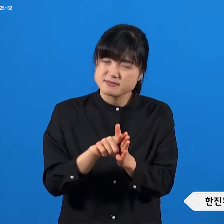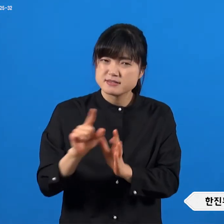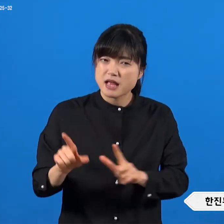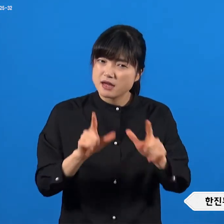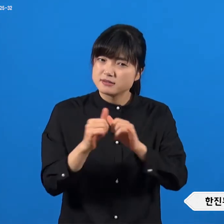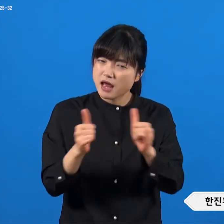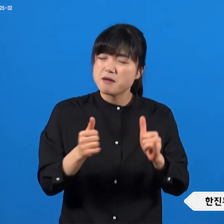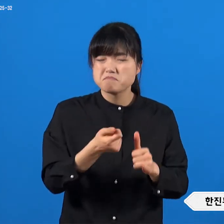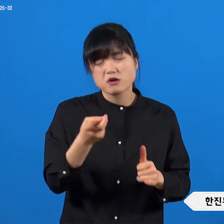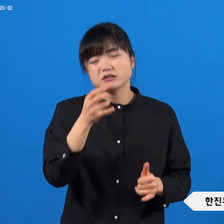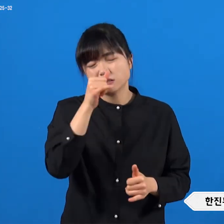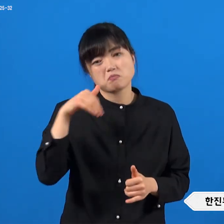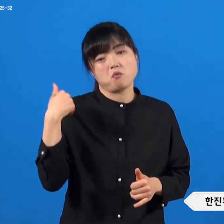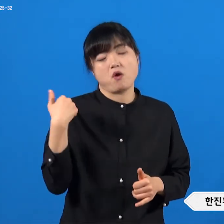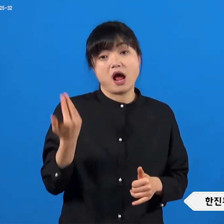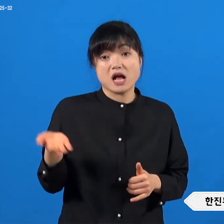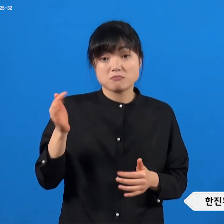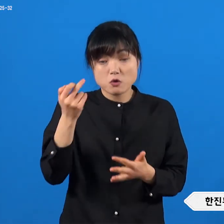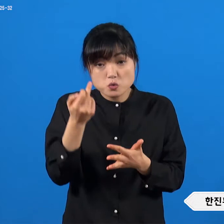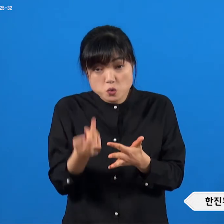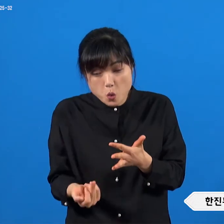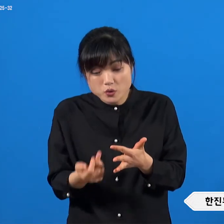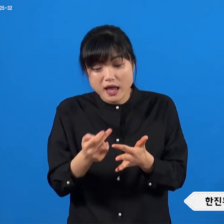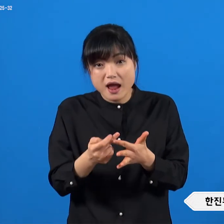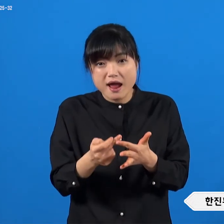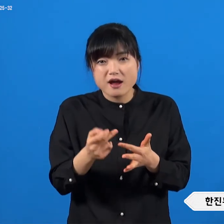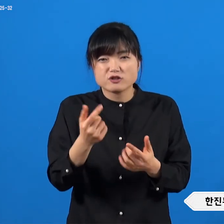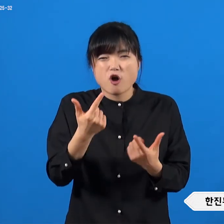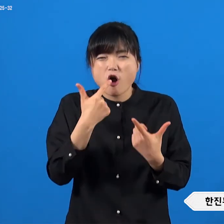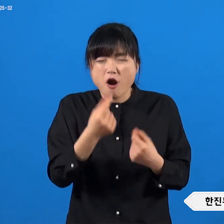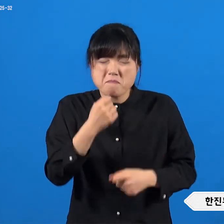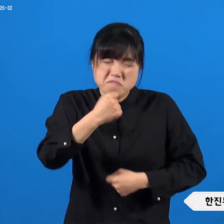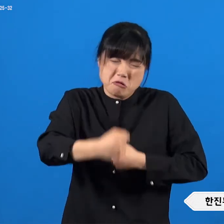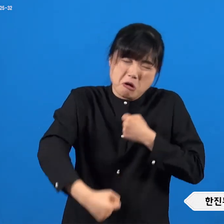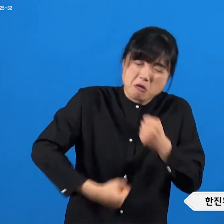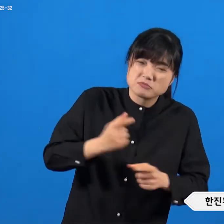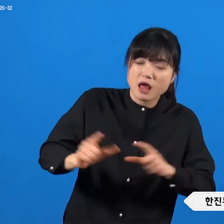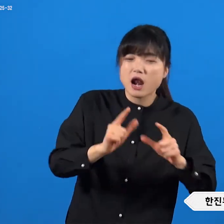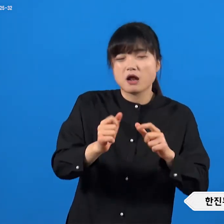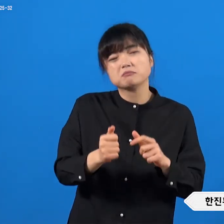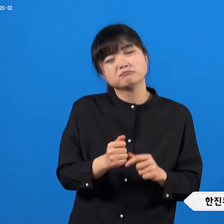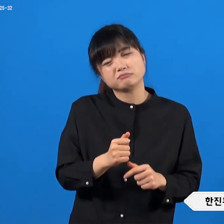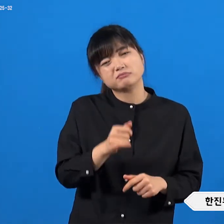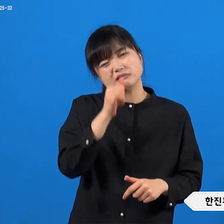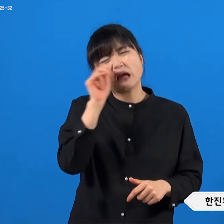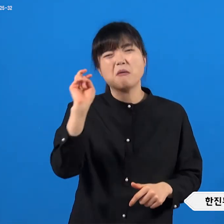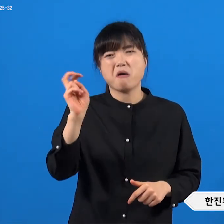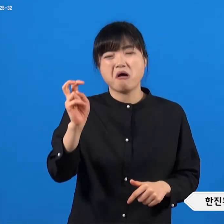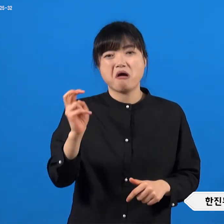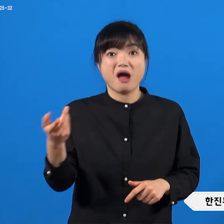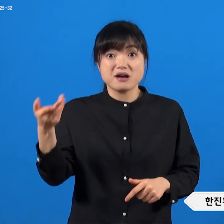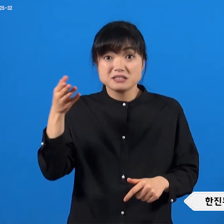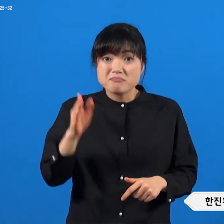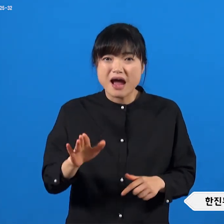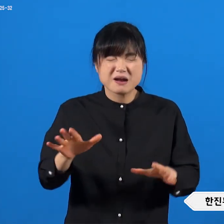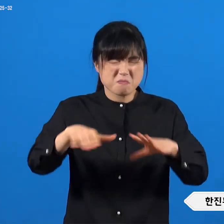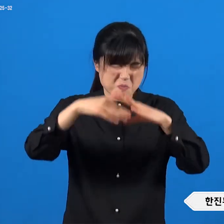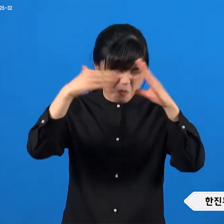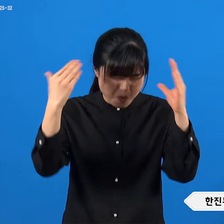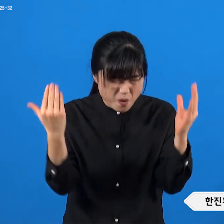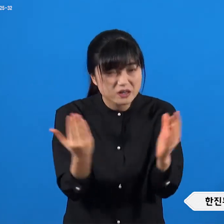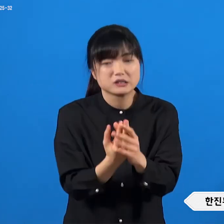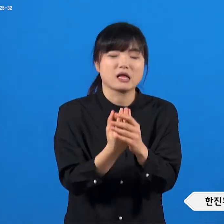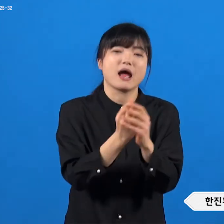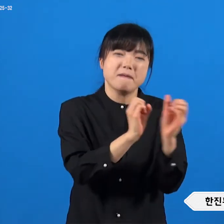모르겠습니다. 동생처럼 아버지를 떠나서 마음대로 산 사람도 있을지 모르겠습니다. 이제 그 모든